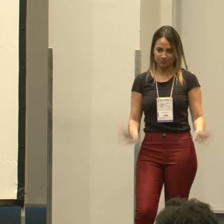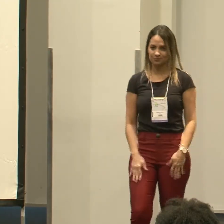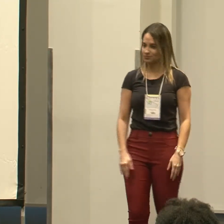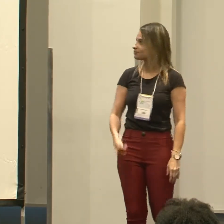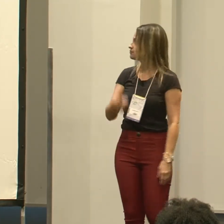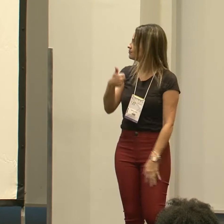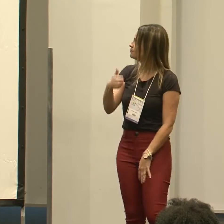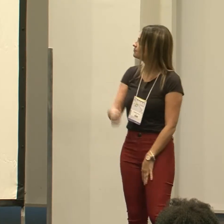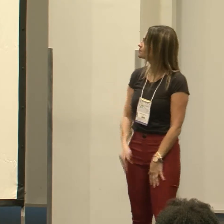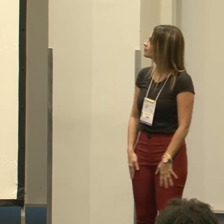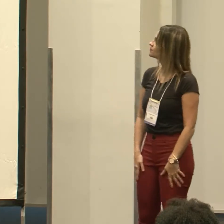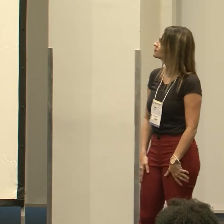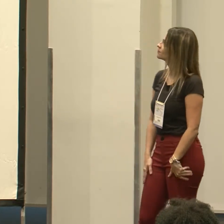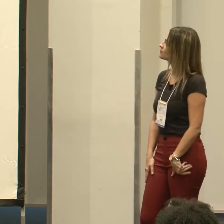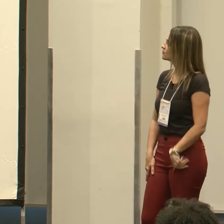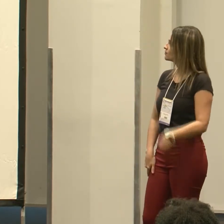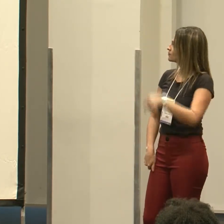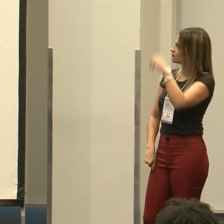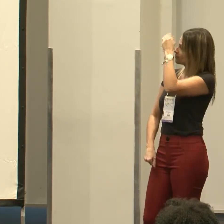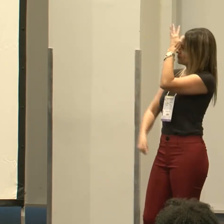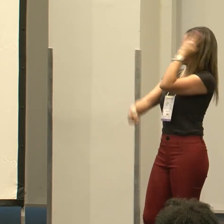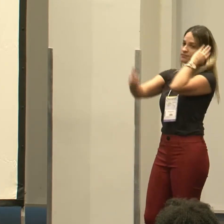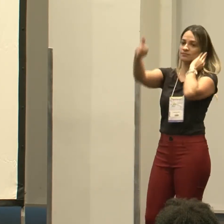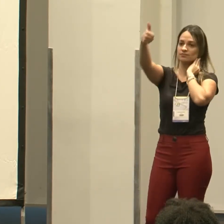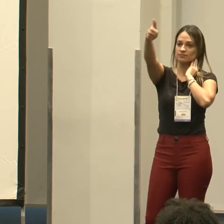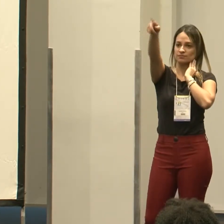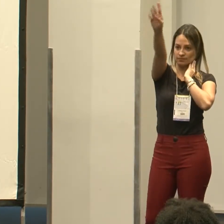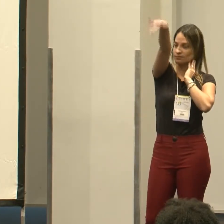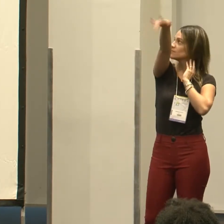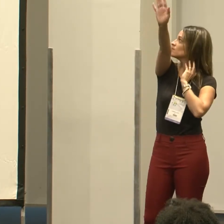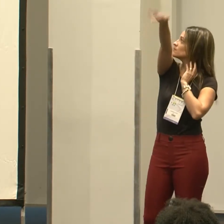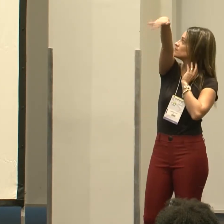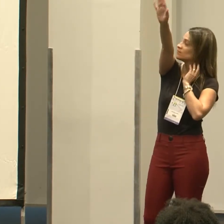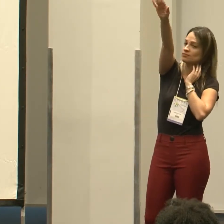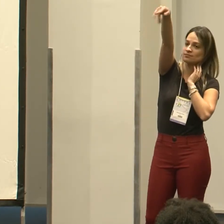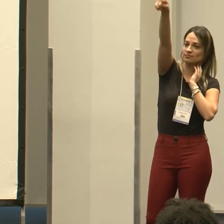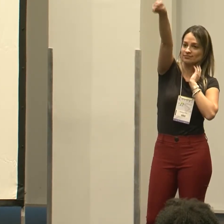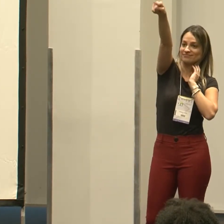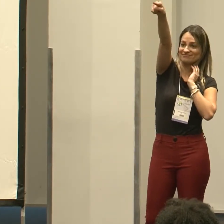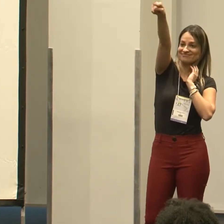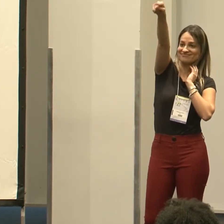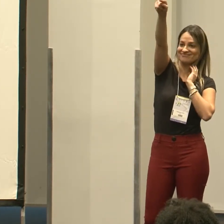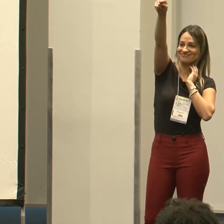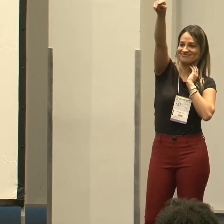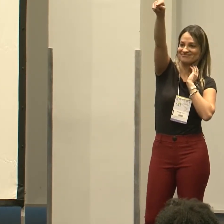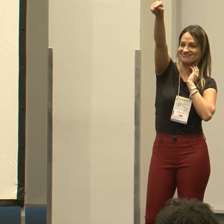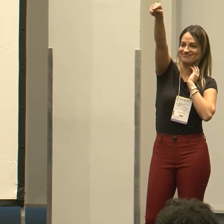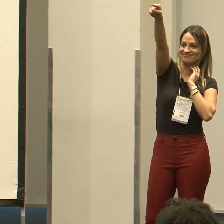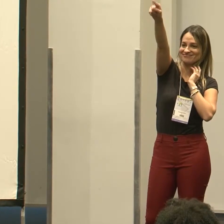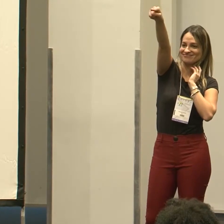primeira língua do surdo e português continua sendo a língua escrita, segunda língua. Pode passar, por favor.